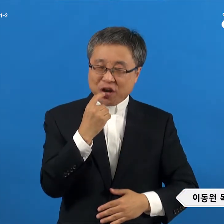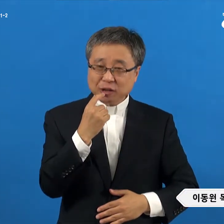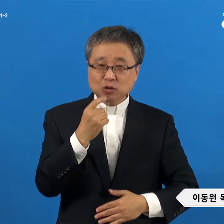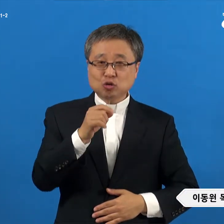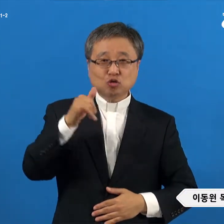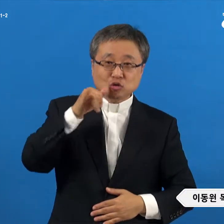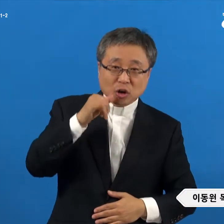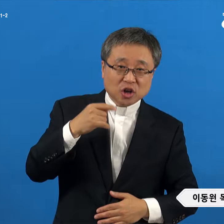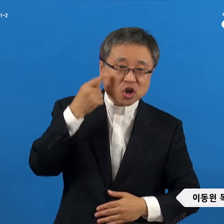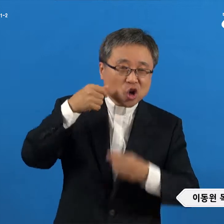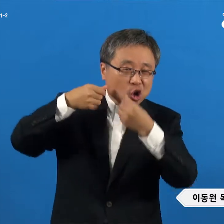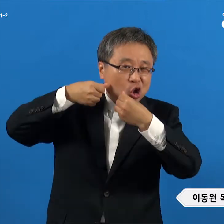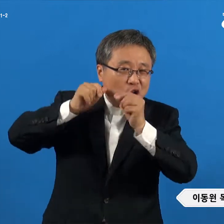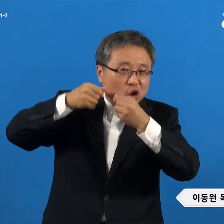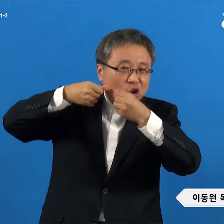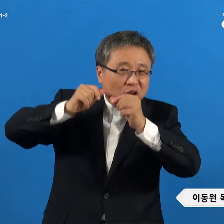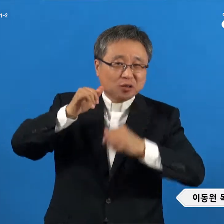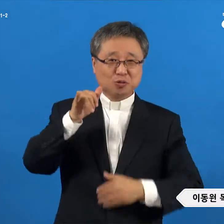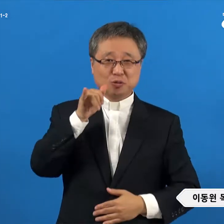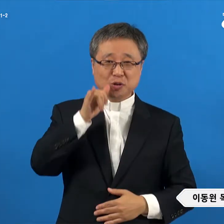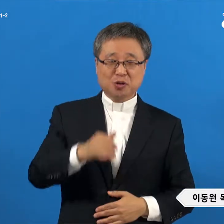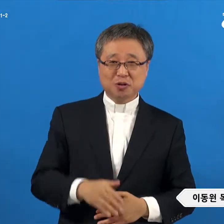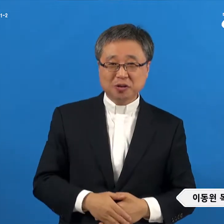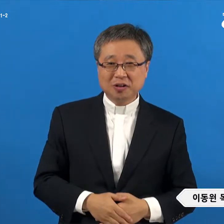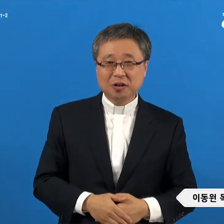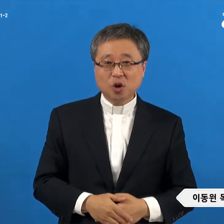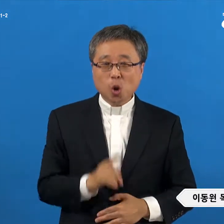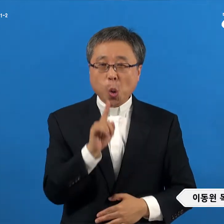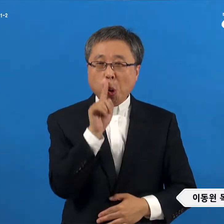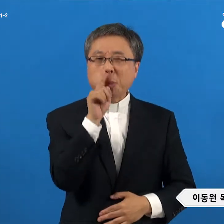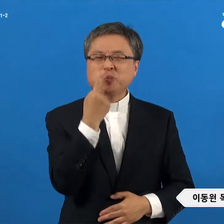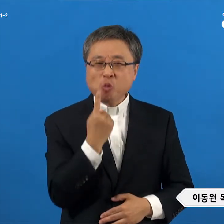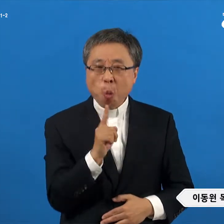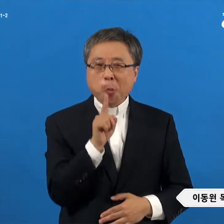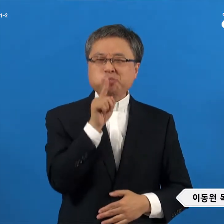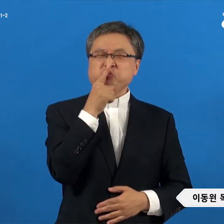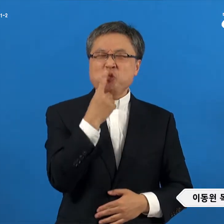여드름 짜기 중독, 코딱지 후비기 중독.